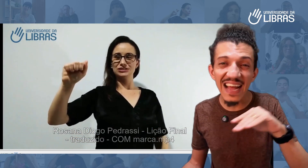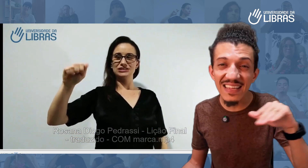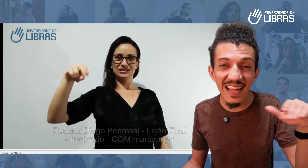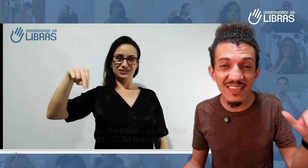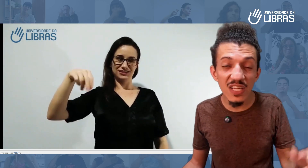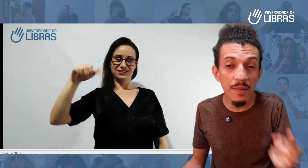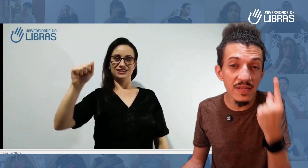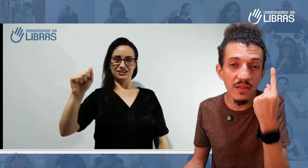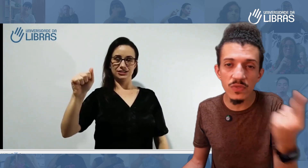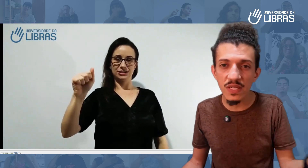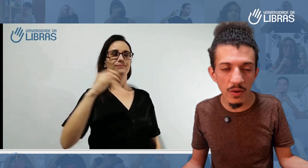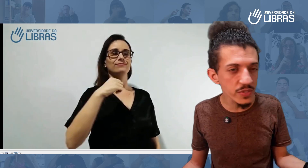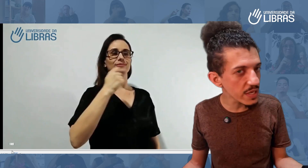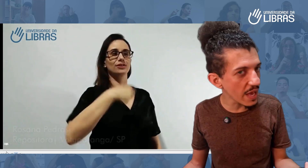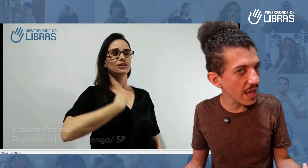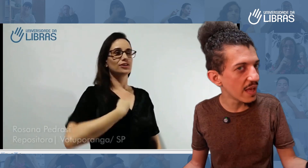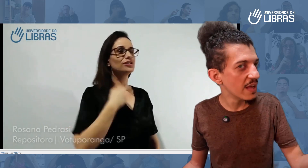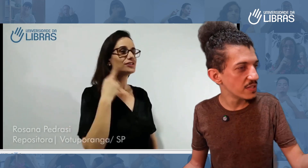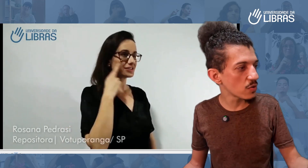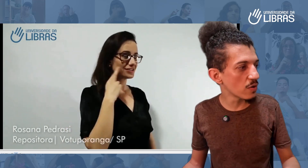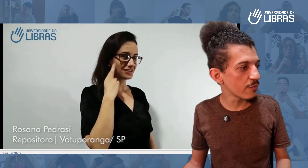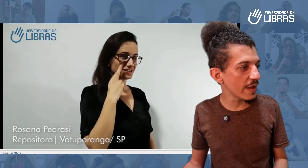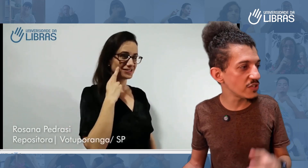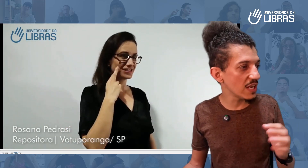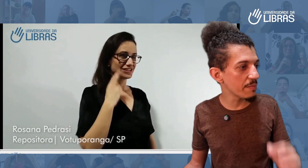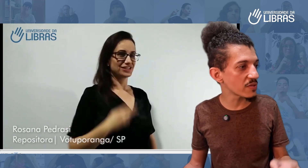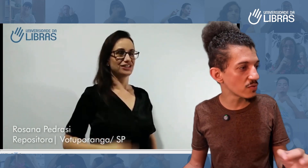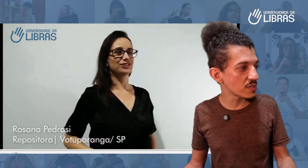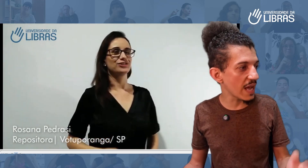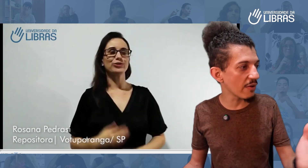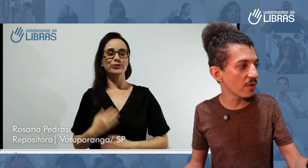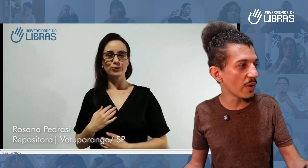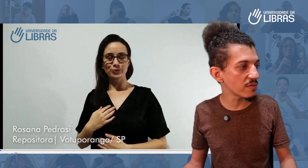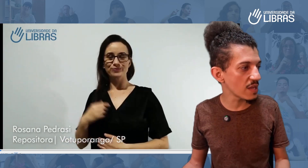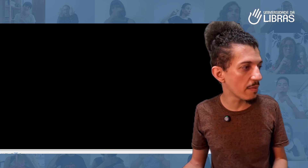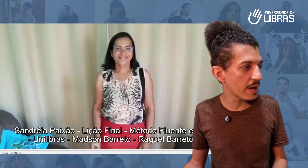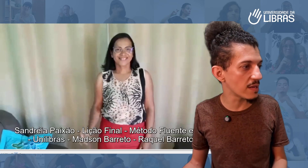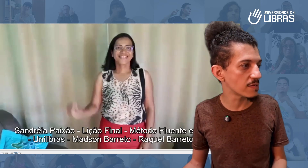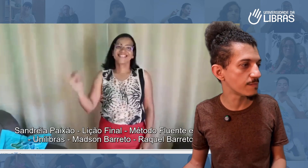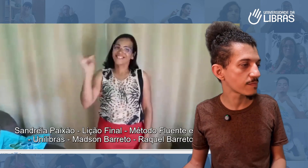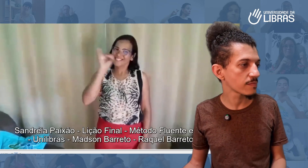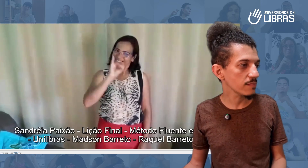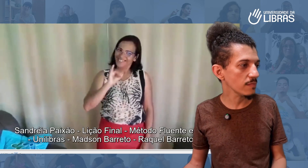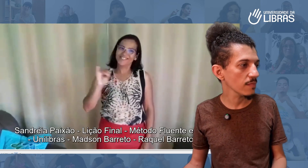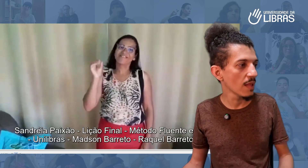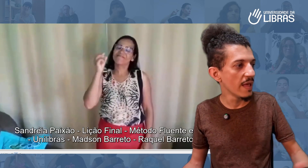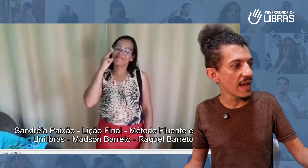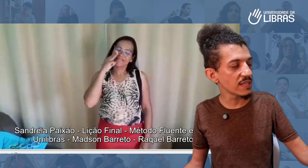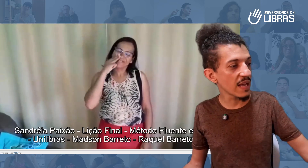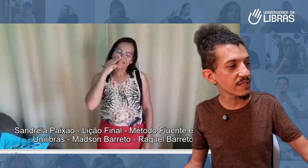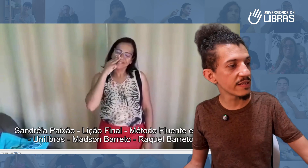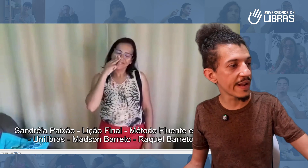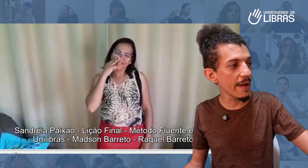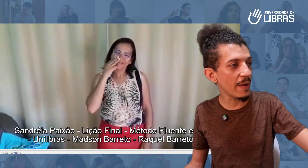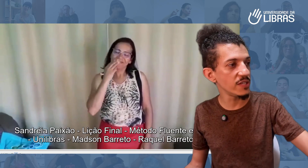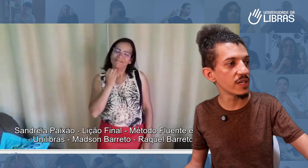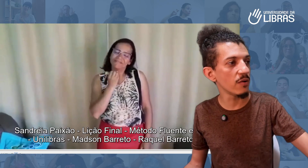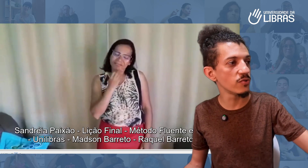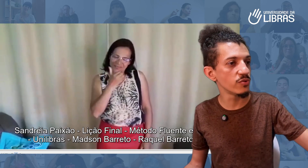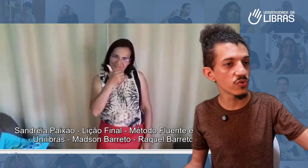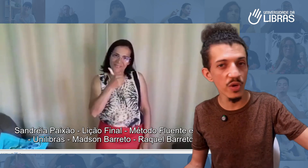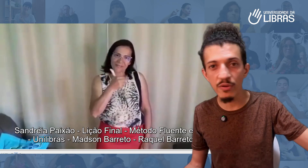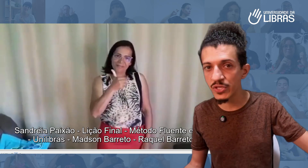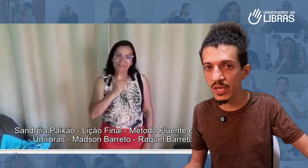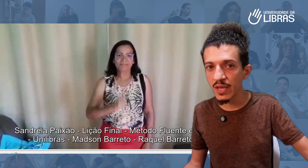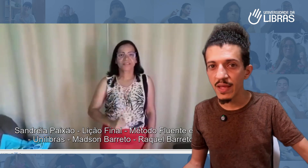nada de Libras, nenhum sinal sequer. Se tornou fluente em Libras do zero, em 8 semanas. Essa daqui é a Sandréa Paixão,